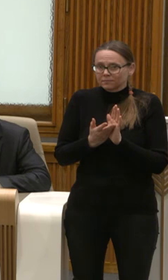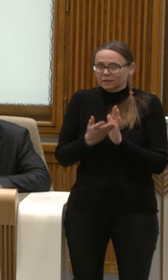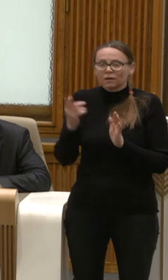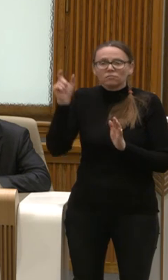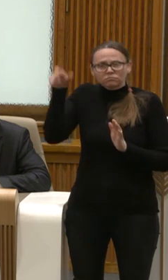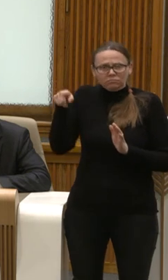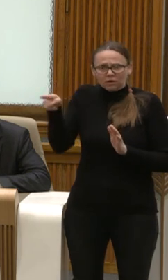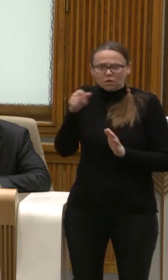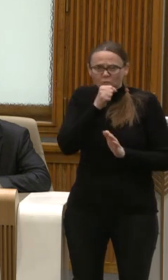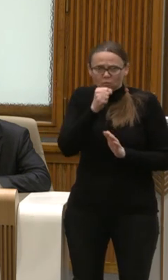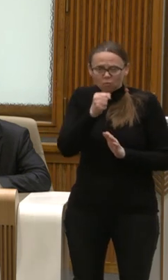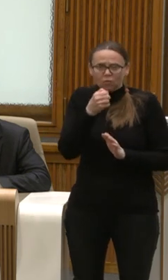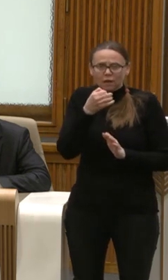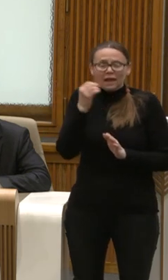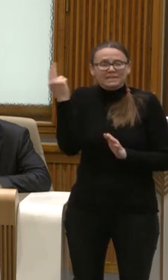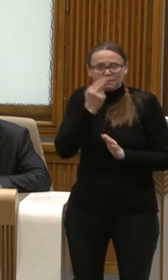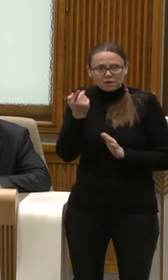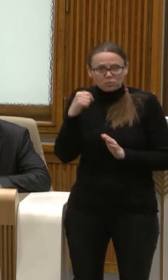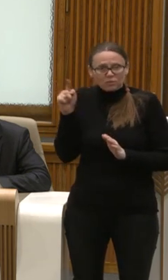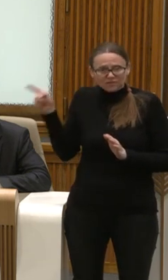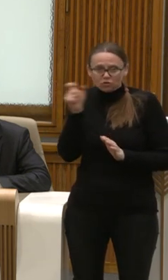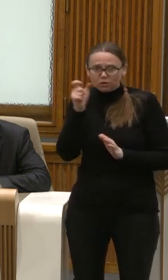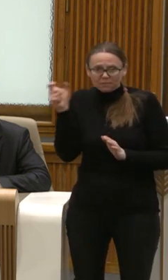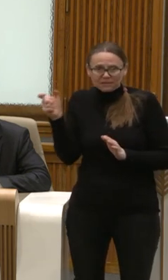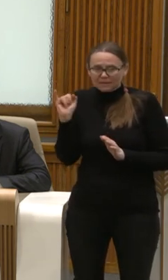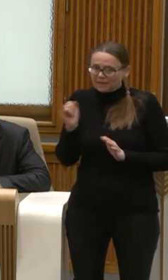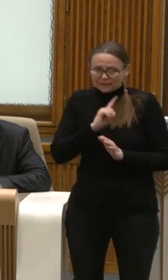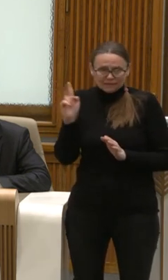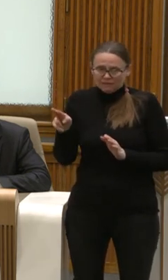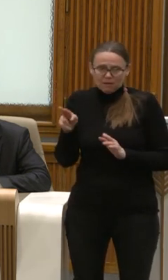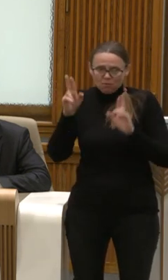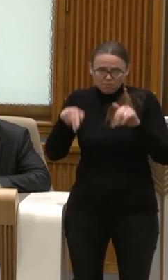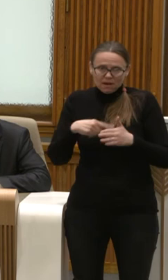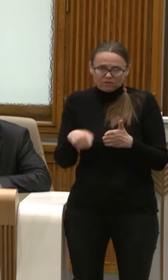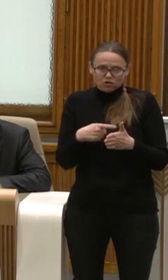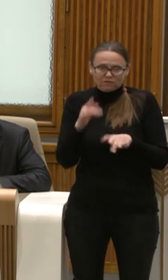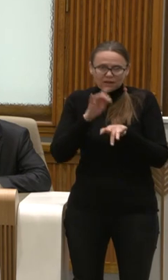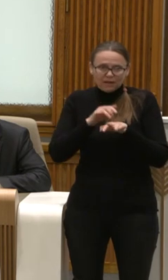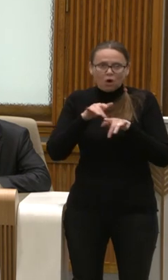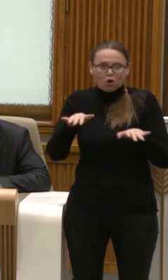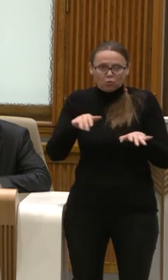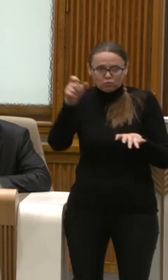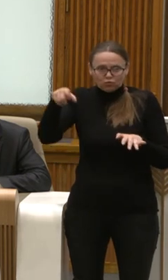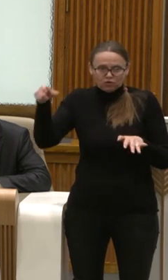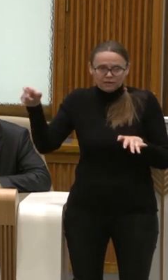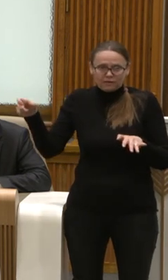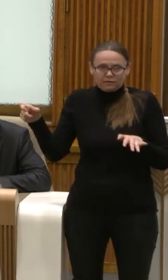Jaz sem razumel iz teh vaših besed, da nimamo realne številke okuženih, ker